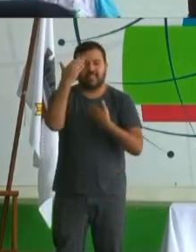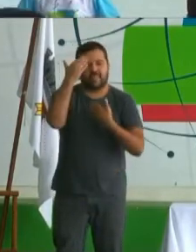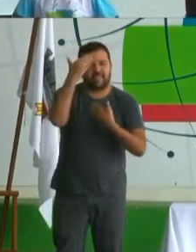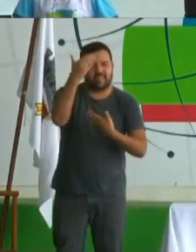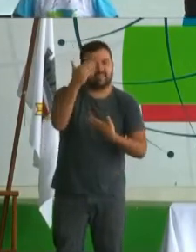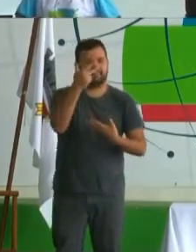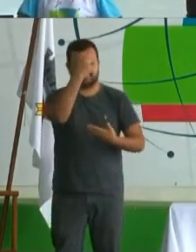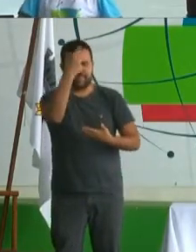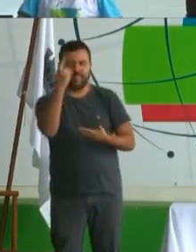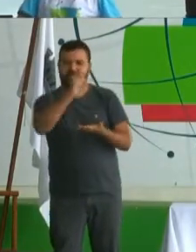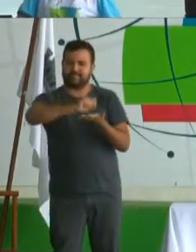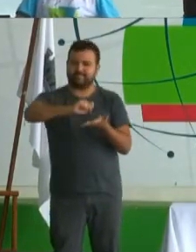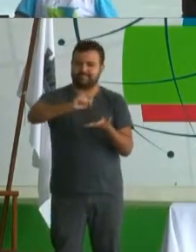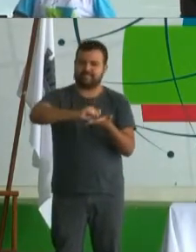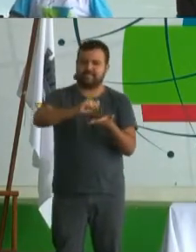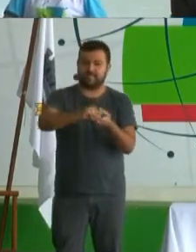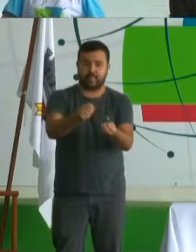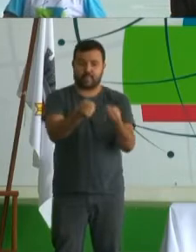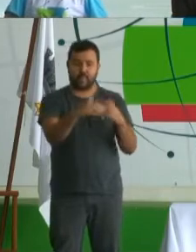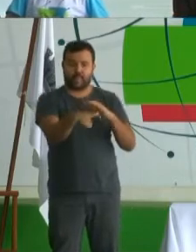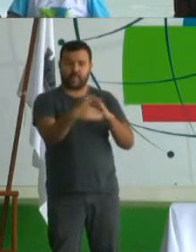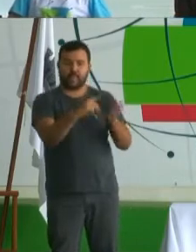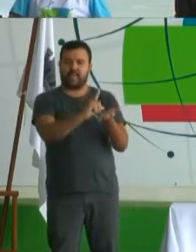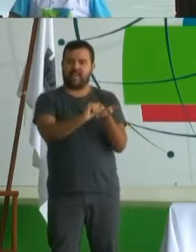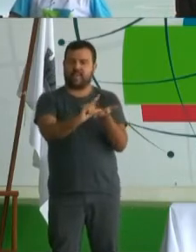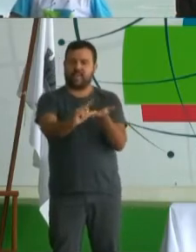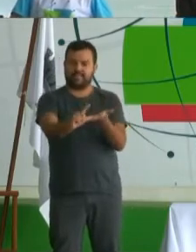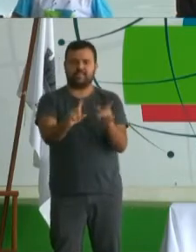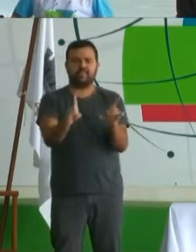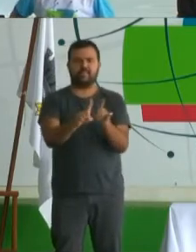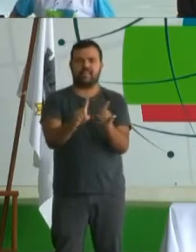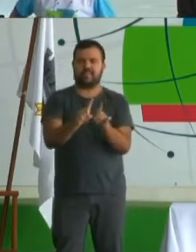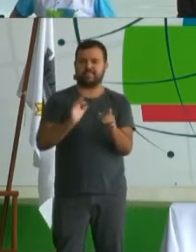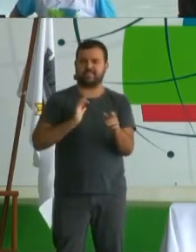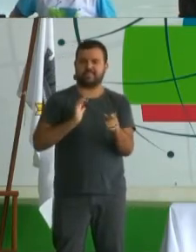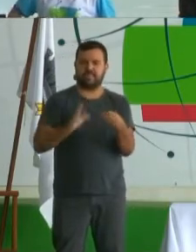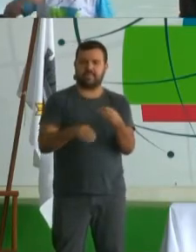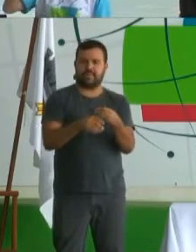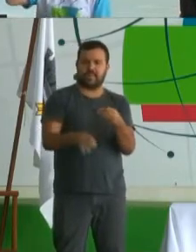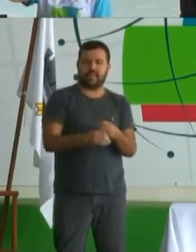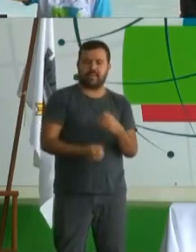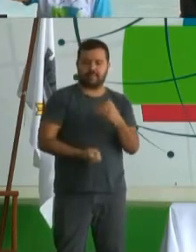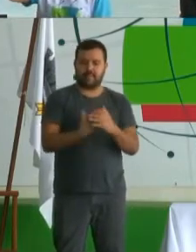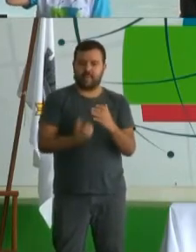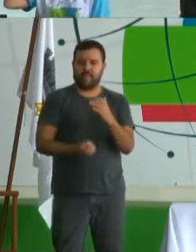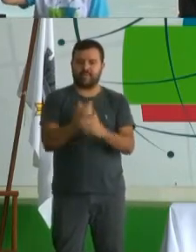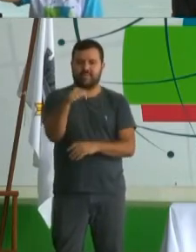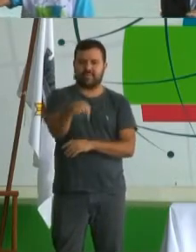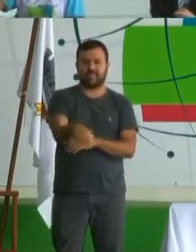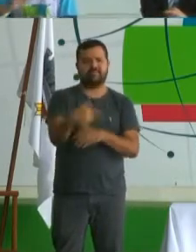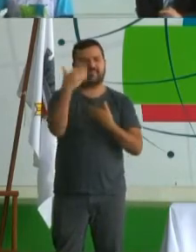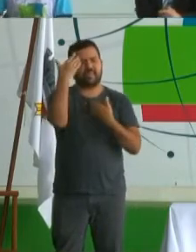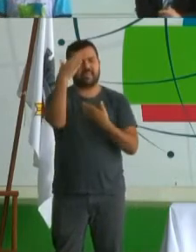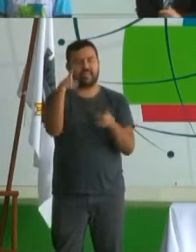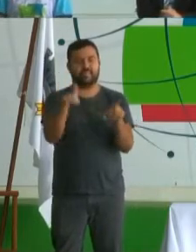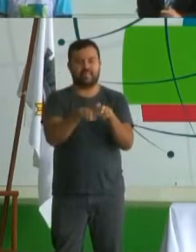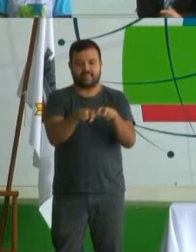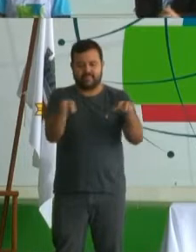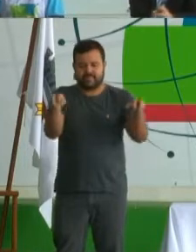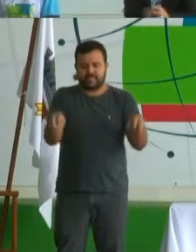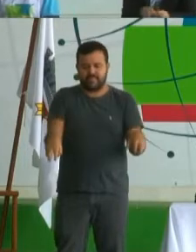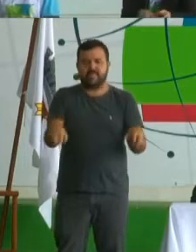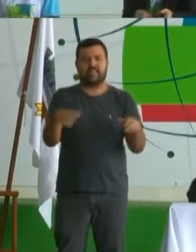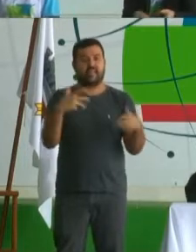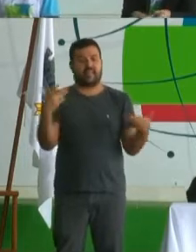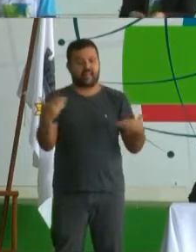Agradecemos aos autores pelas contribuições e por enriquecerem nosso evento com suas produções. Agradecemos à mesa,